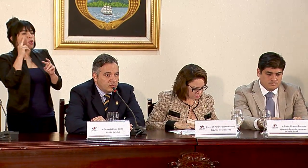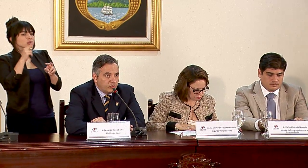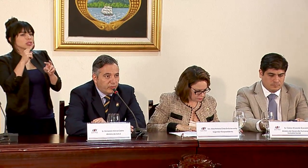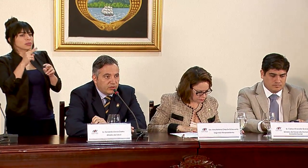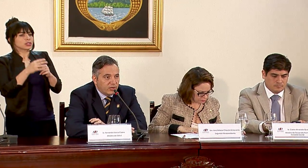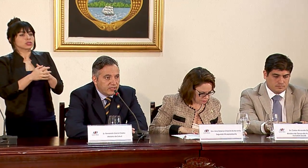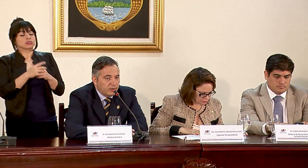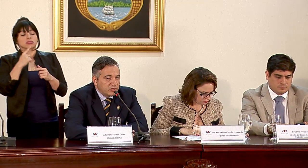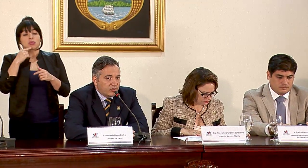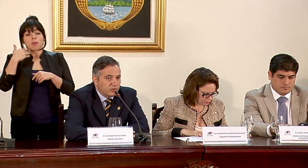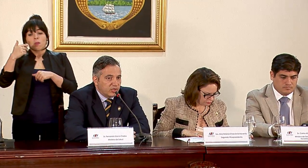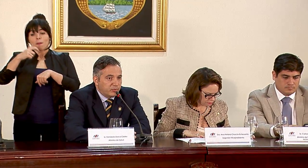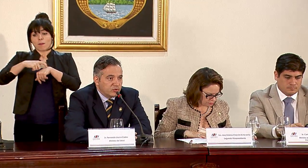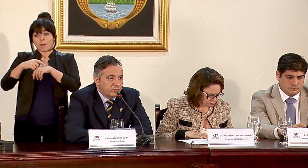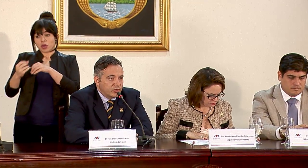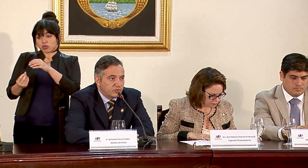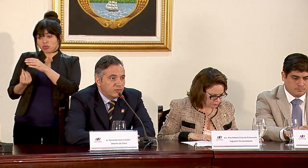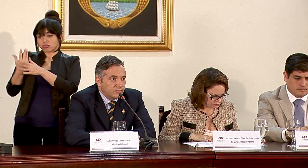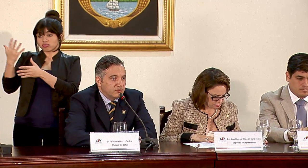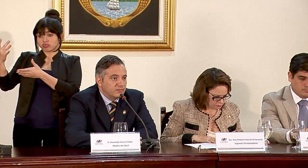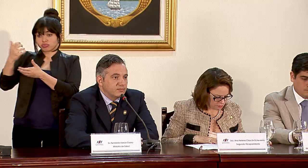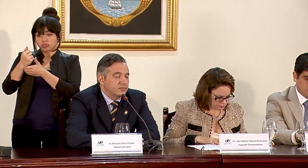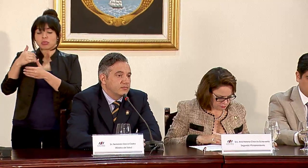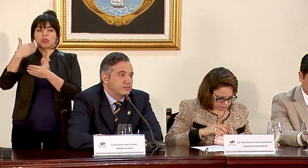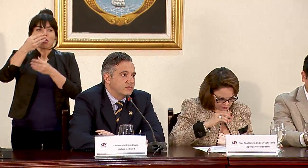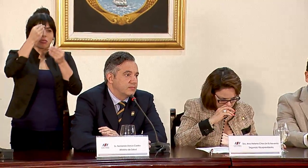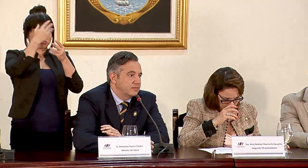En su momento las daremos a conocer, por supuesto.